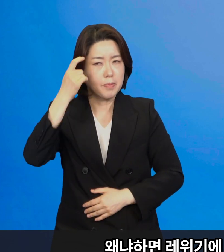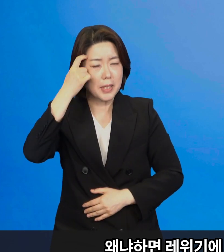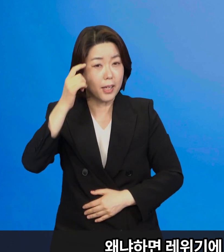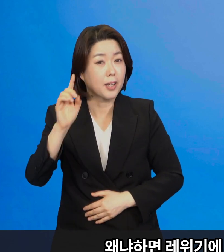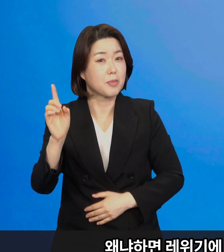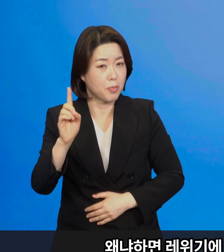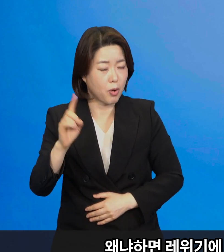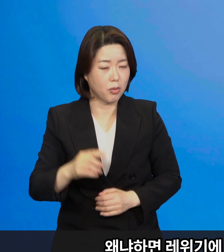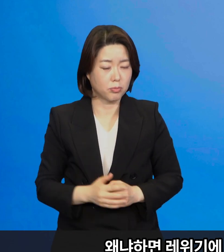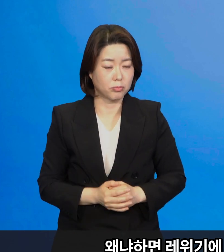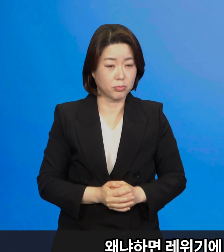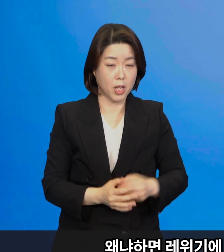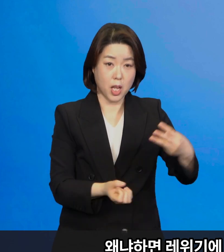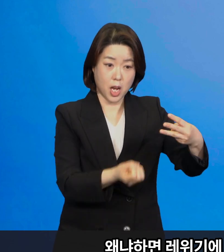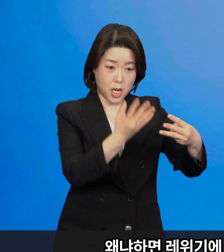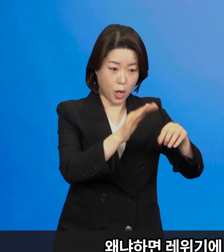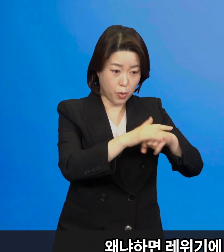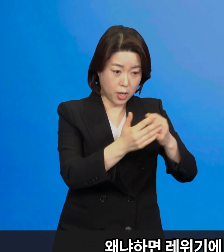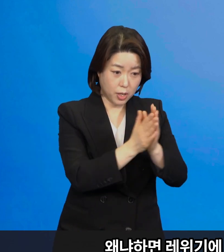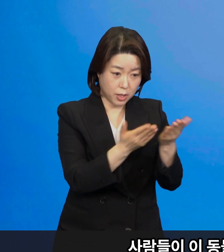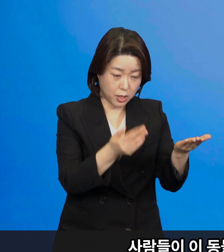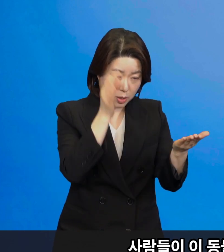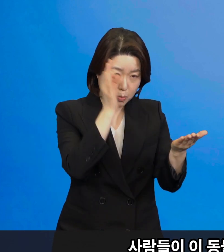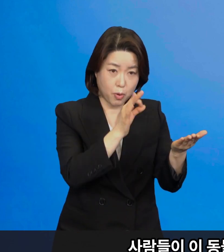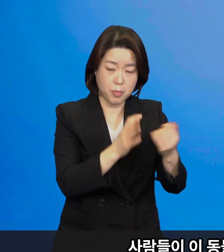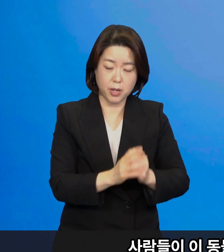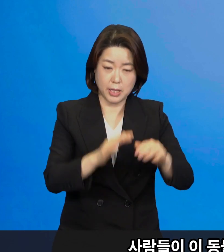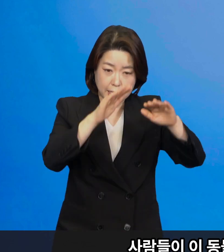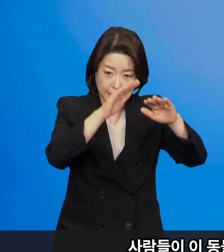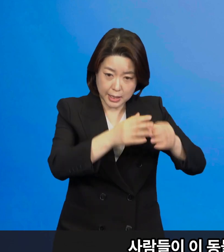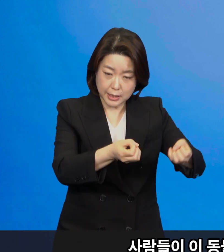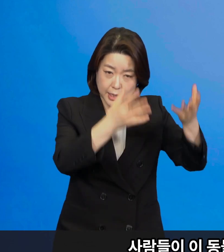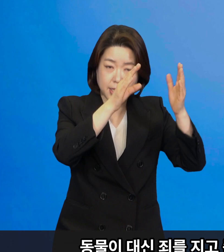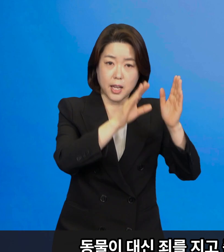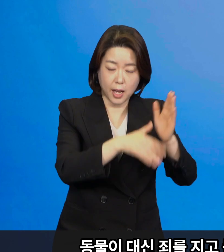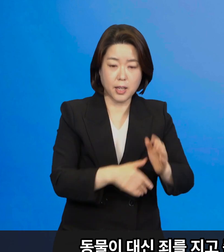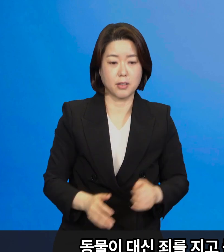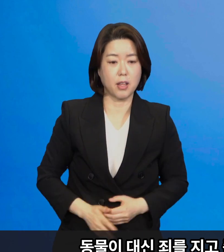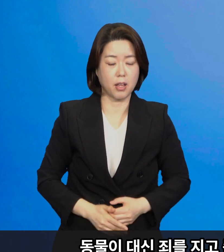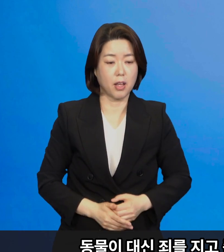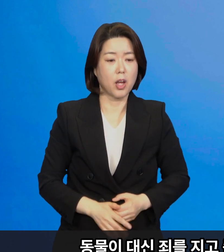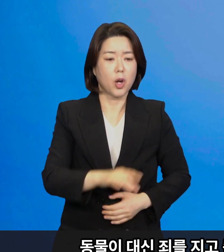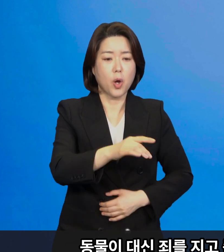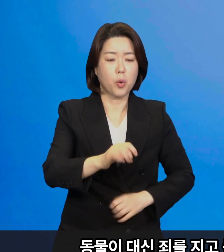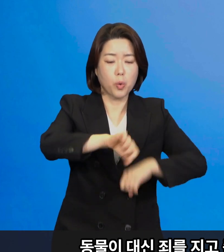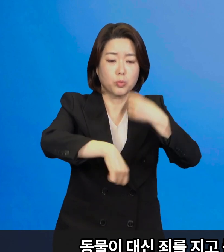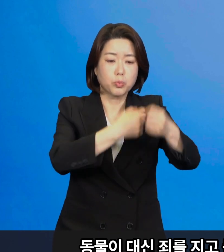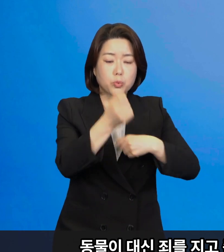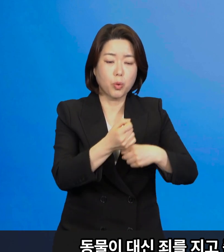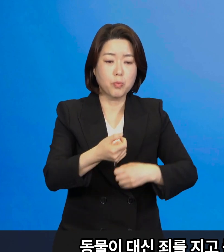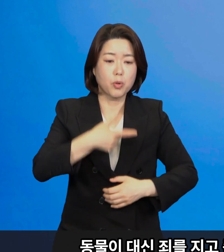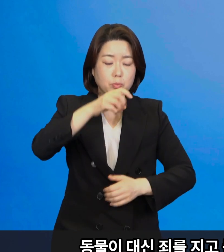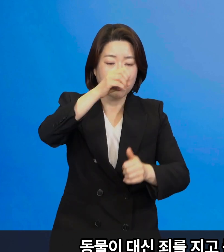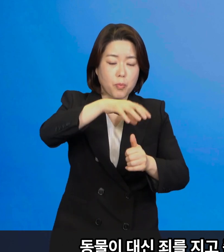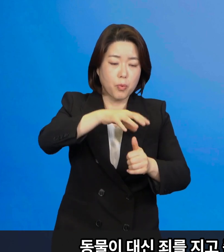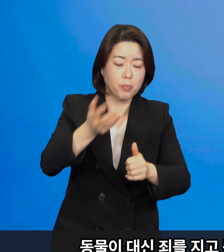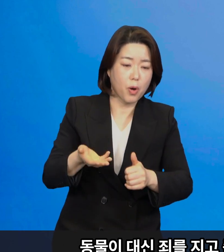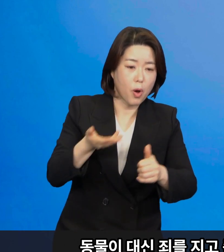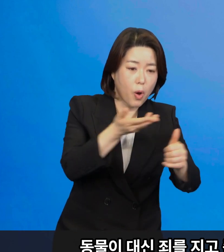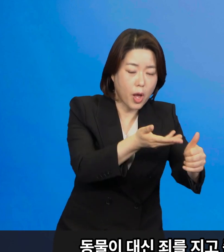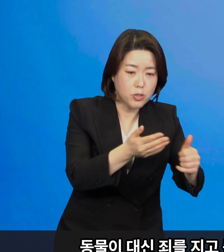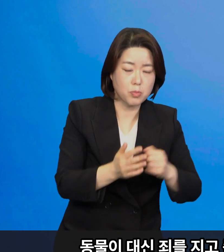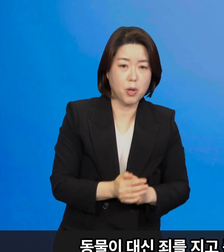왜냐하면 레위기에 보면 제사를 드릴 때에 사람들이 이 동물에게 안수를 하면 동물이 대신 죄를 지고 죽잖아요.